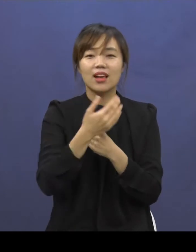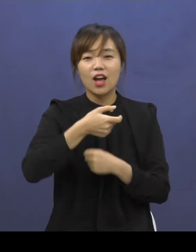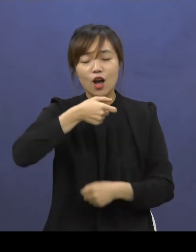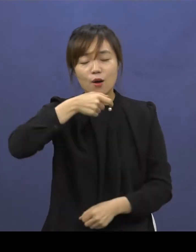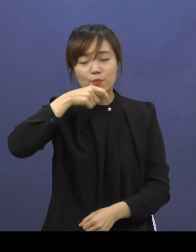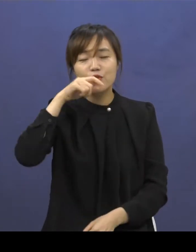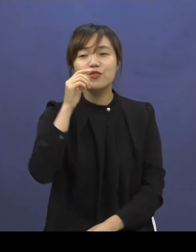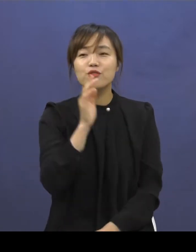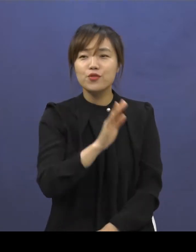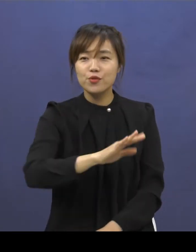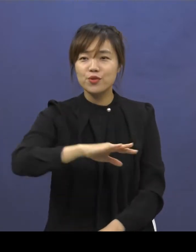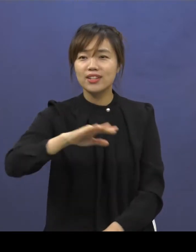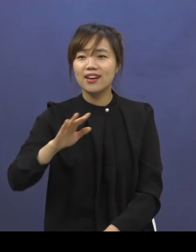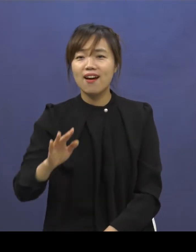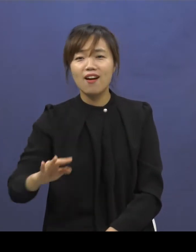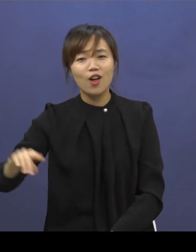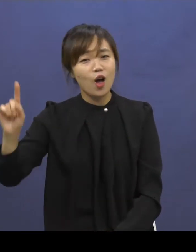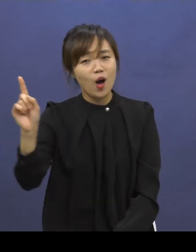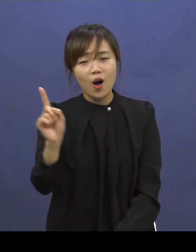은혜의 물결